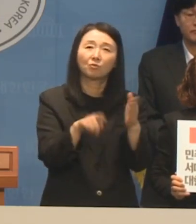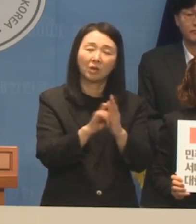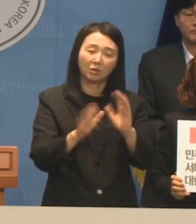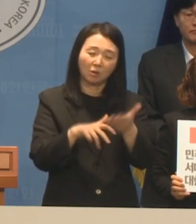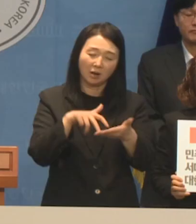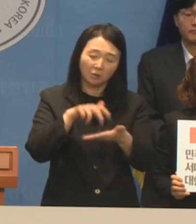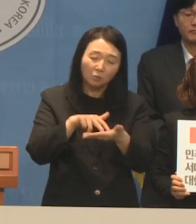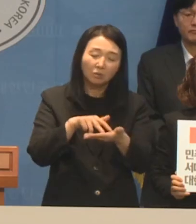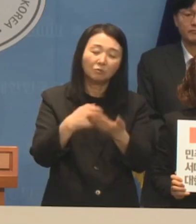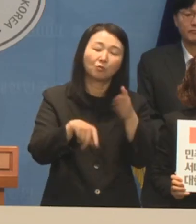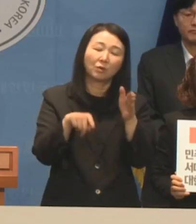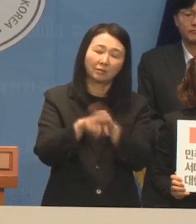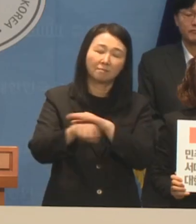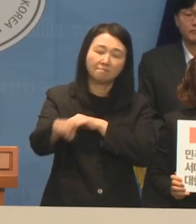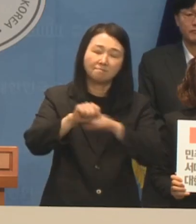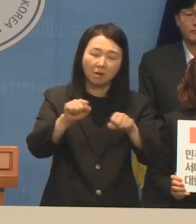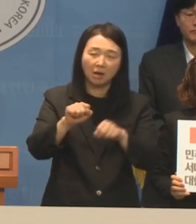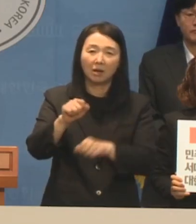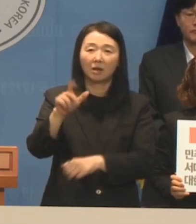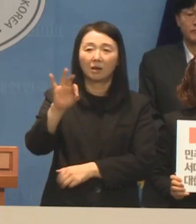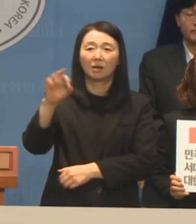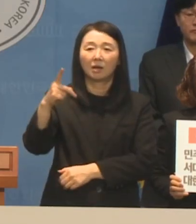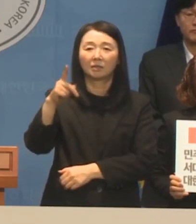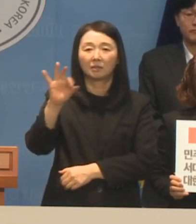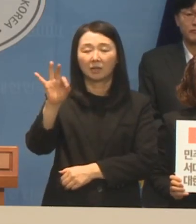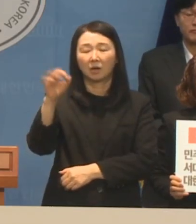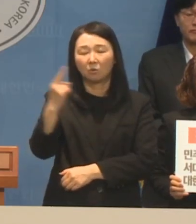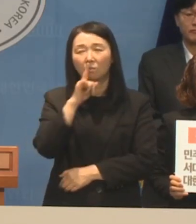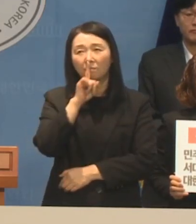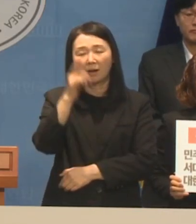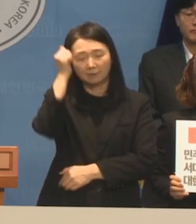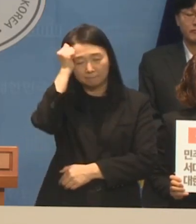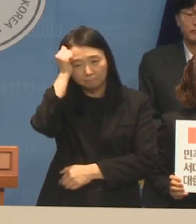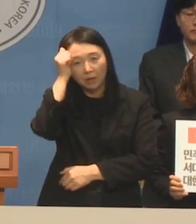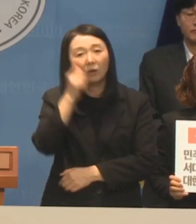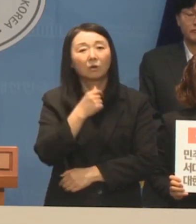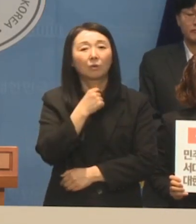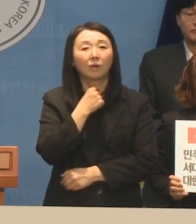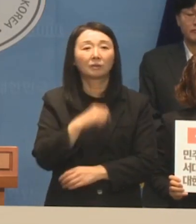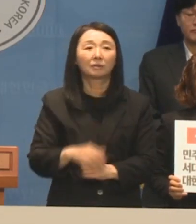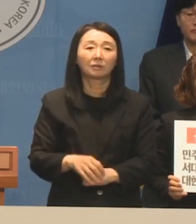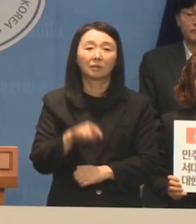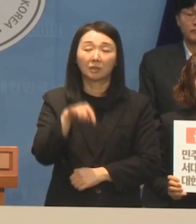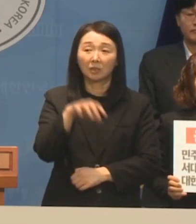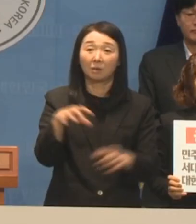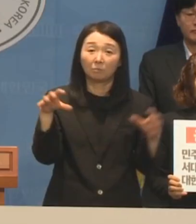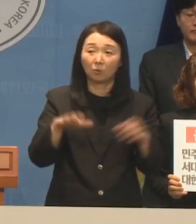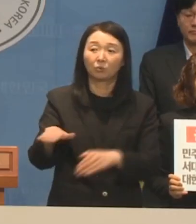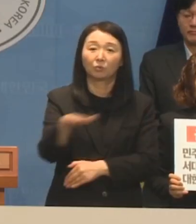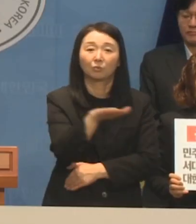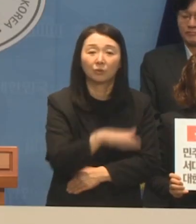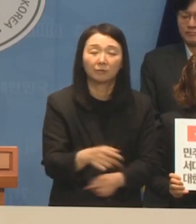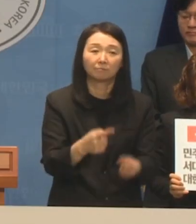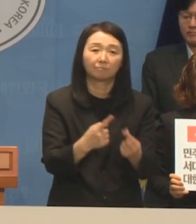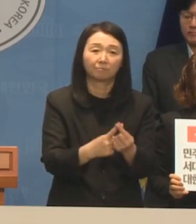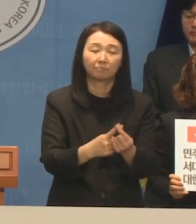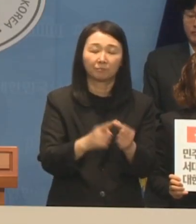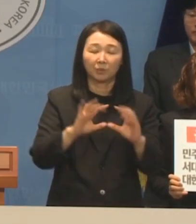독립운동에 나섰던 도산 안창호 선생님의 말씀을 되새겨봅니다. 여기 이 자리에 모인 우리는